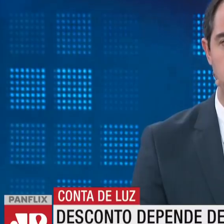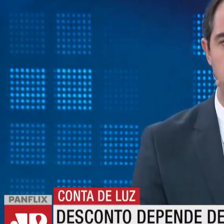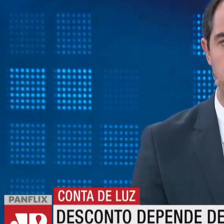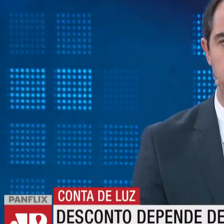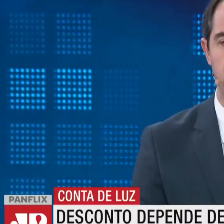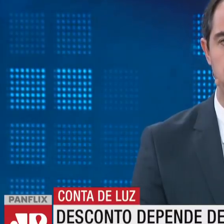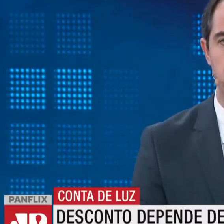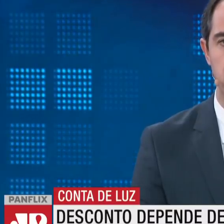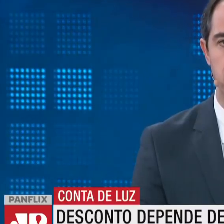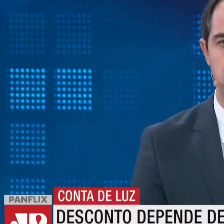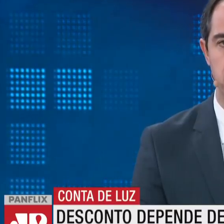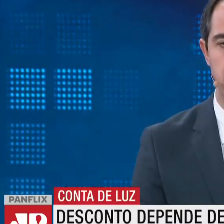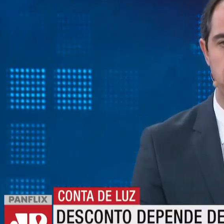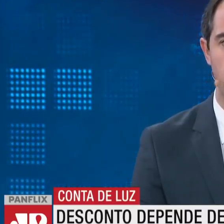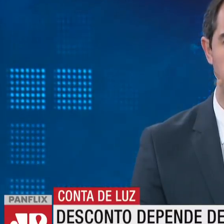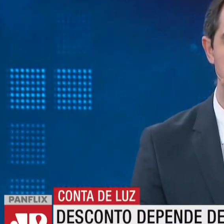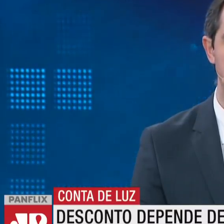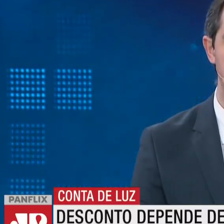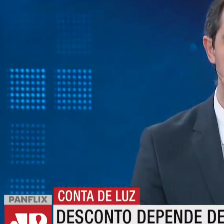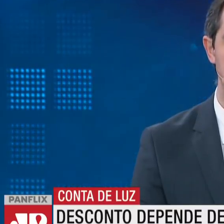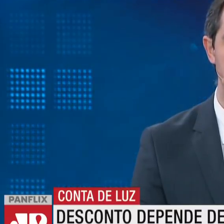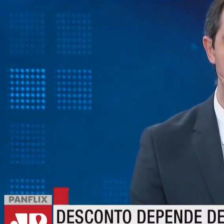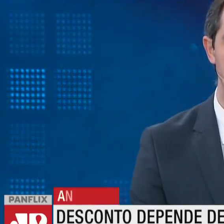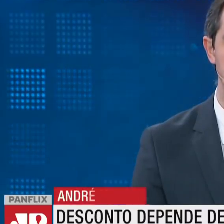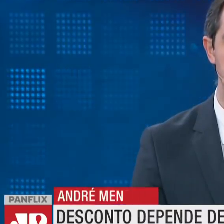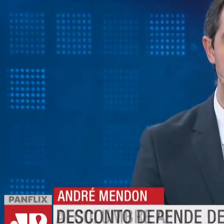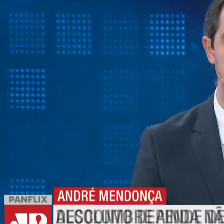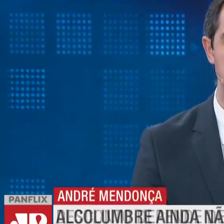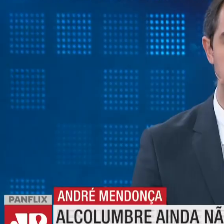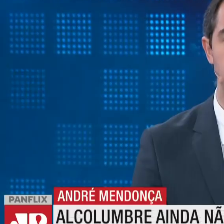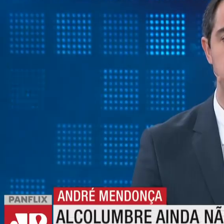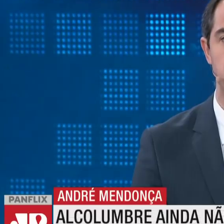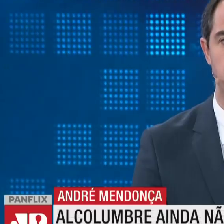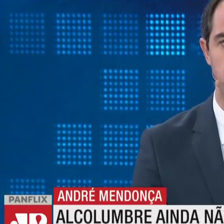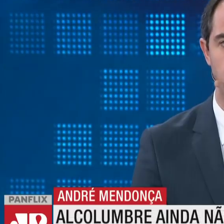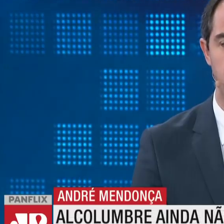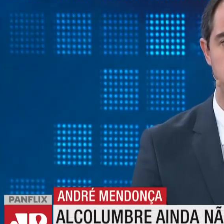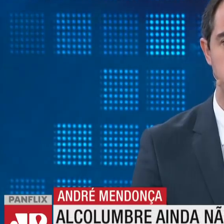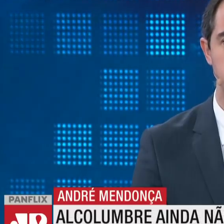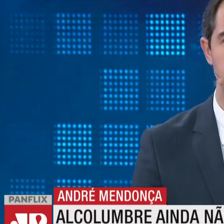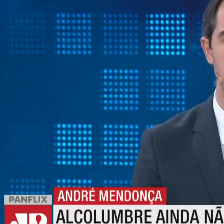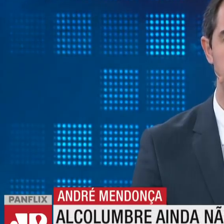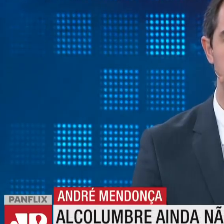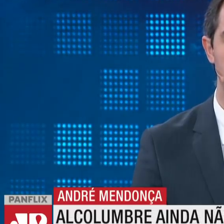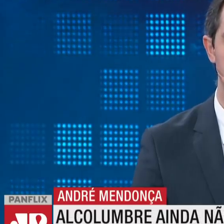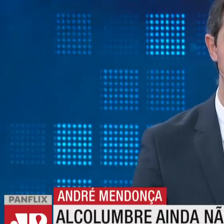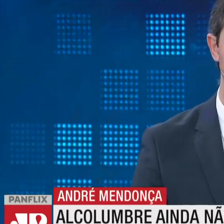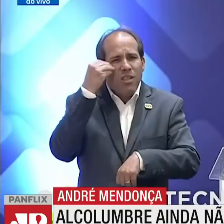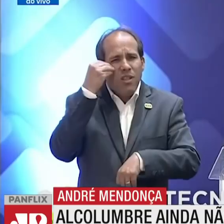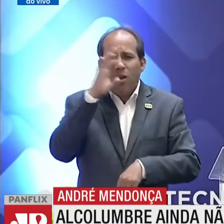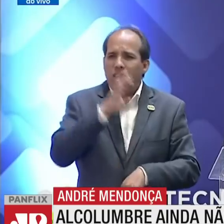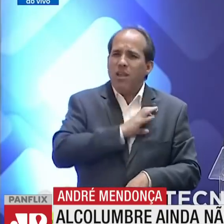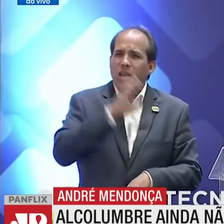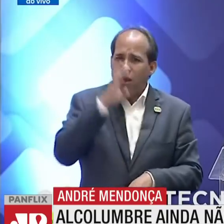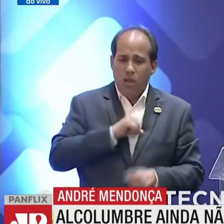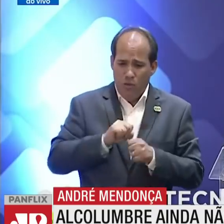Jair Bolsonaro volta a fazer críticas à CPI da Covid e alega estar sofrendo desgaste sem motivo. Reportagem de João Vitor Rocha.